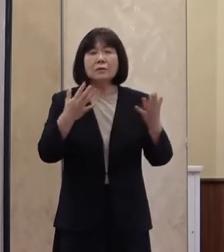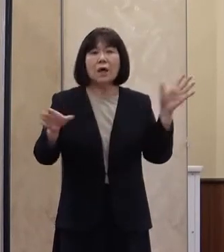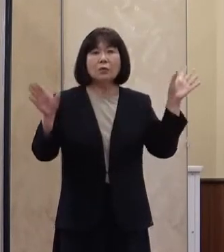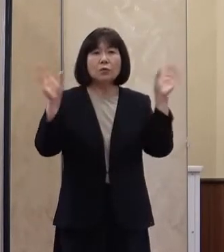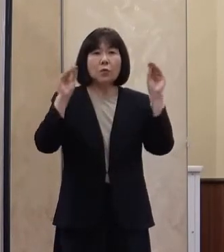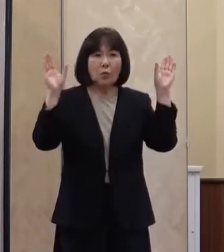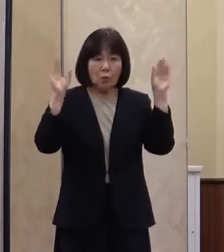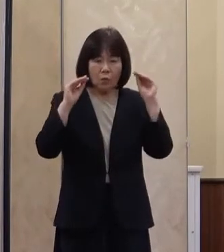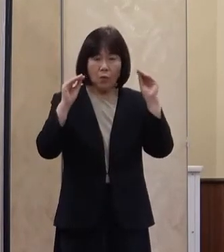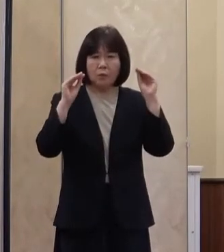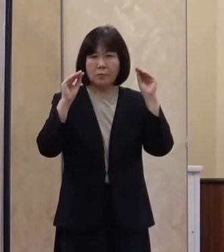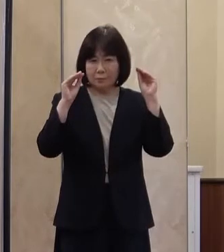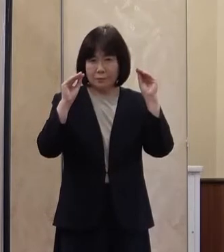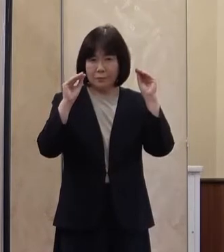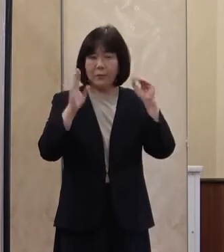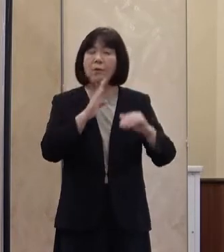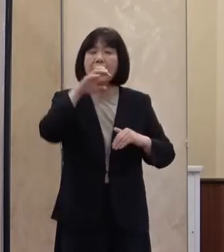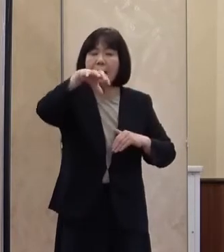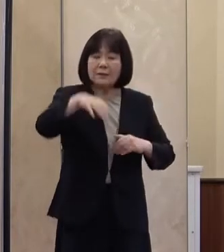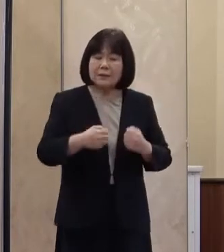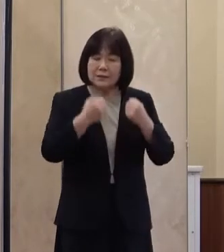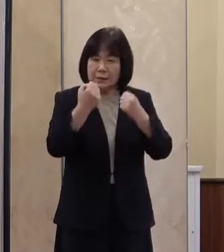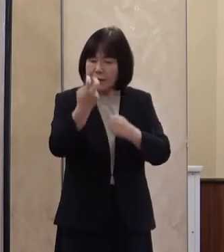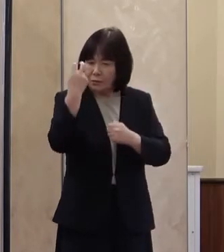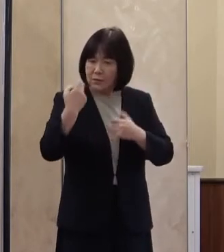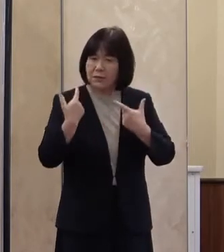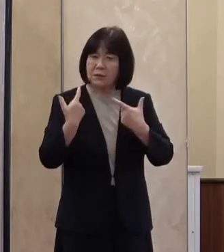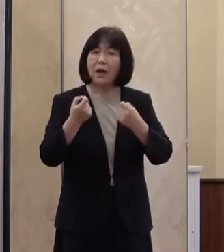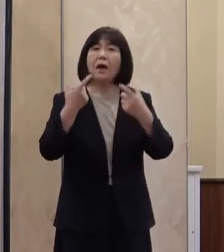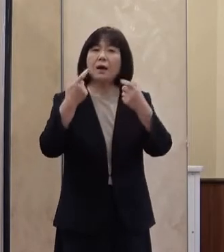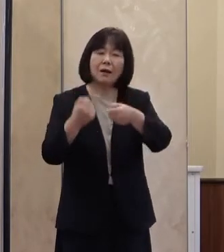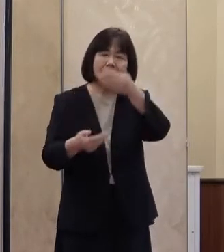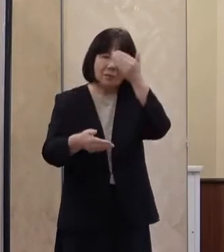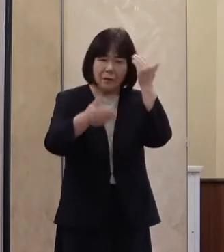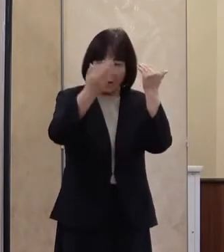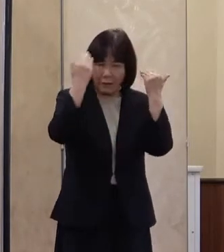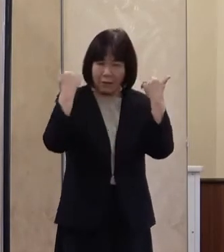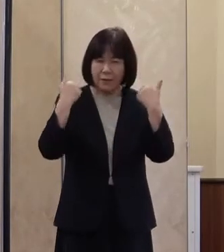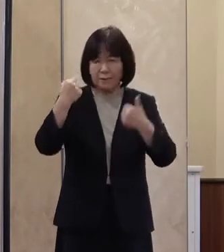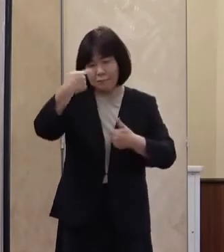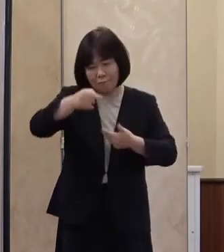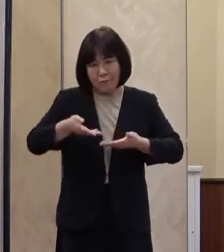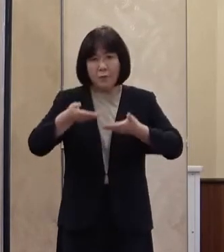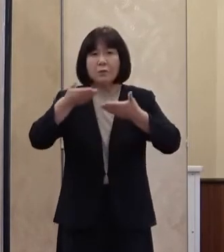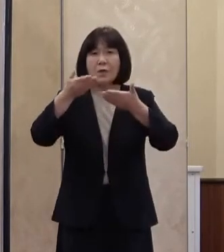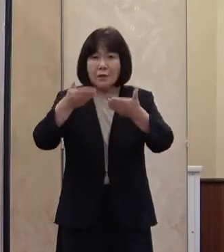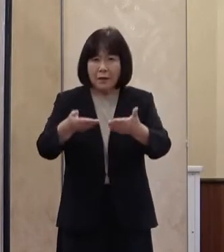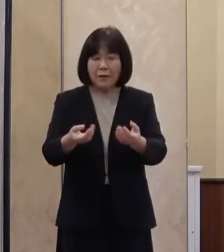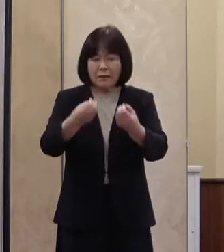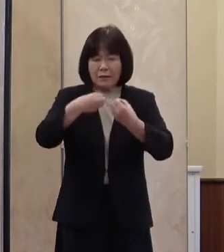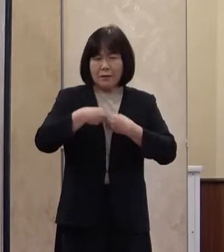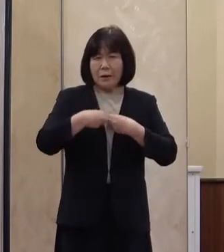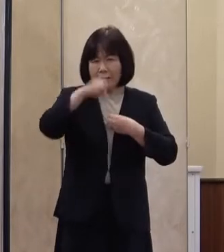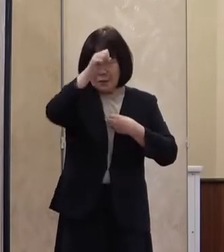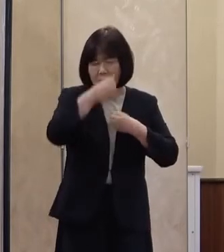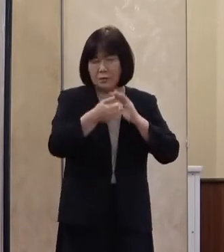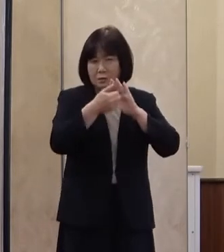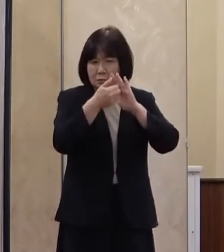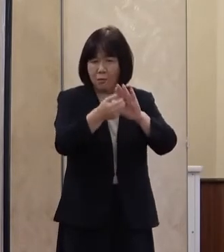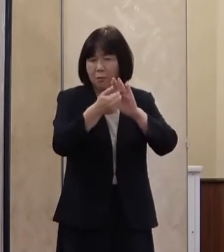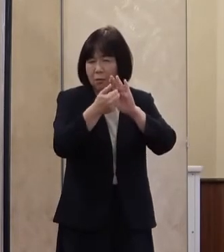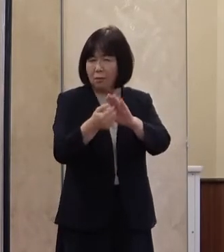報を現地調査をしながら丁寧にお伝えをして、感染症に強い、コロナに